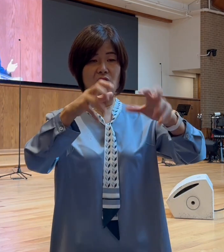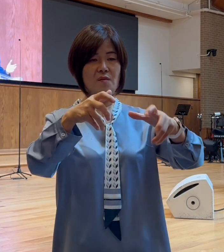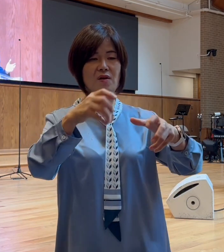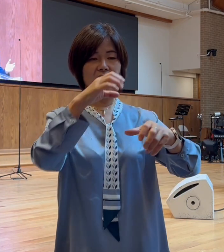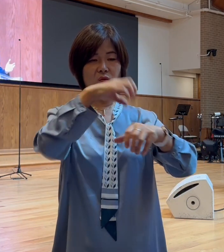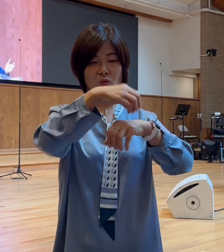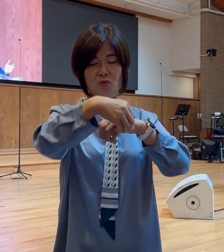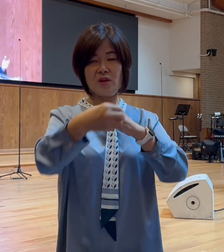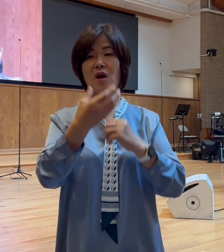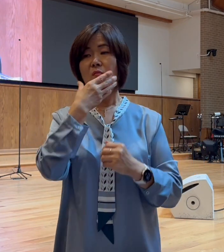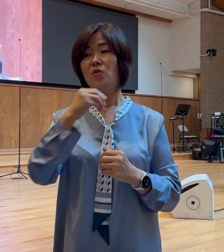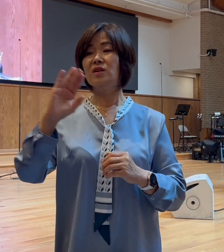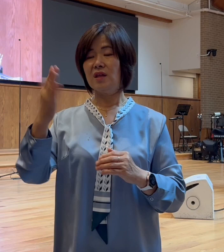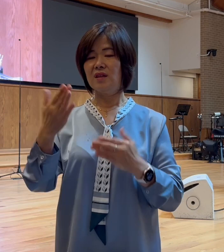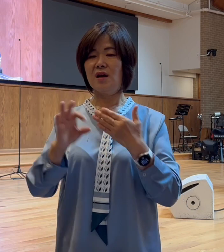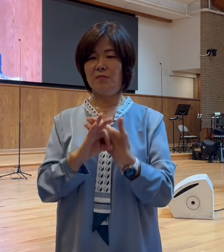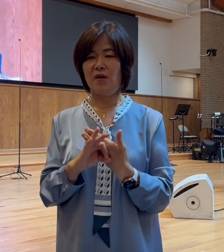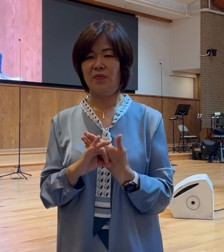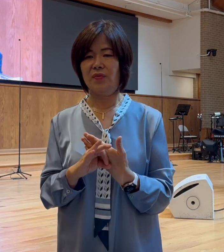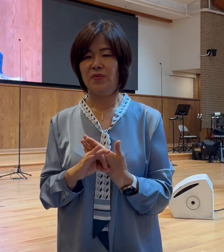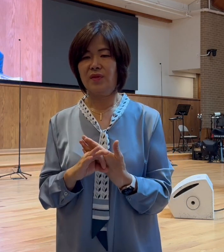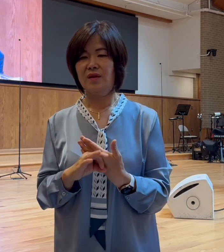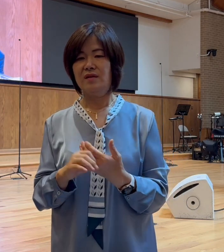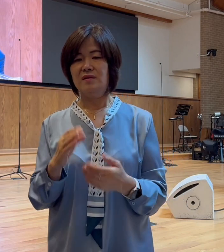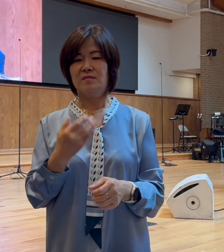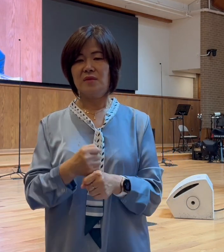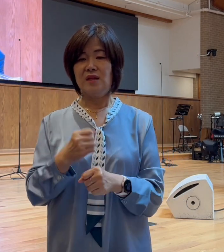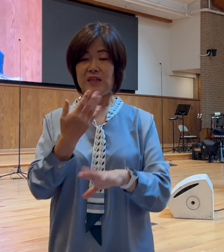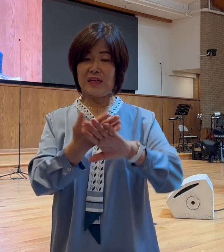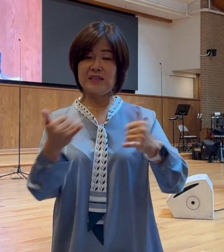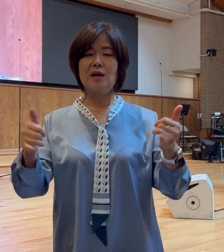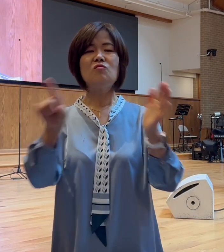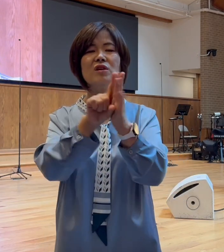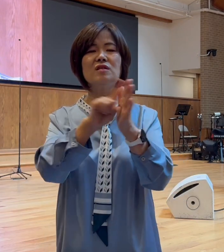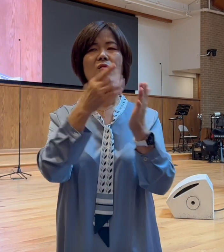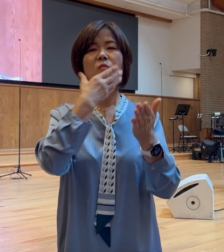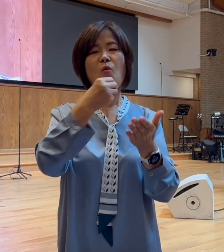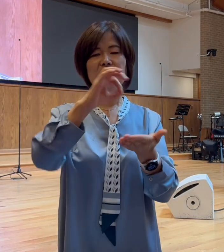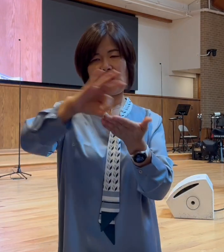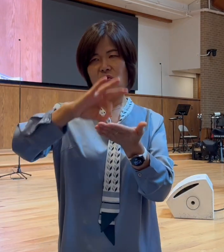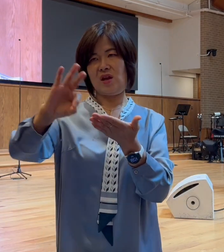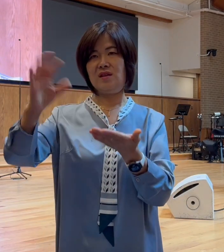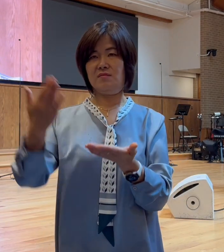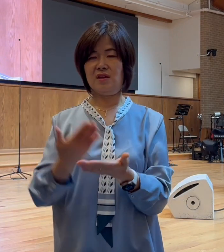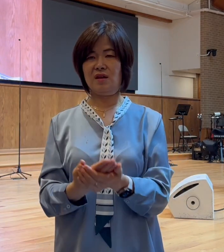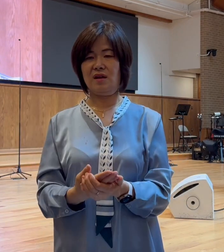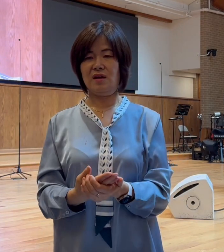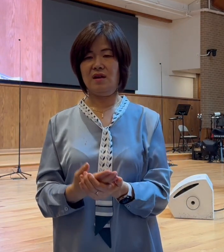된다고 한다면 그것은 저는 기복주의가 아니라고 생각을 하고요. 그런 면에서 사실은